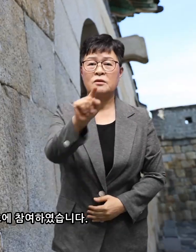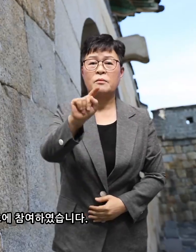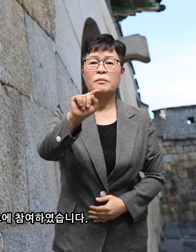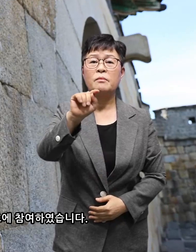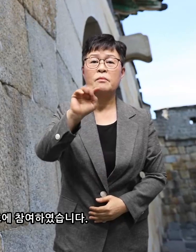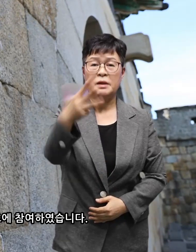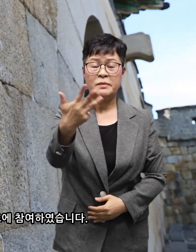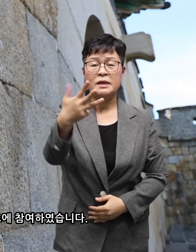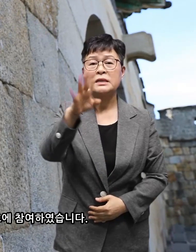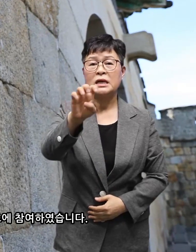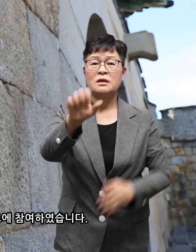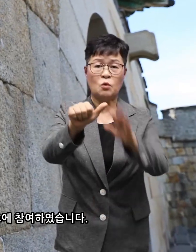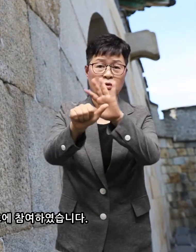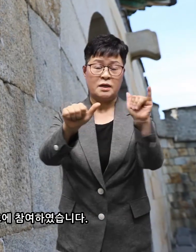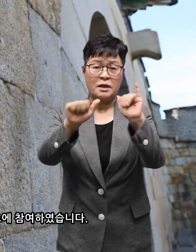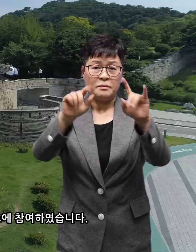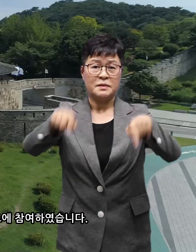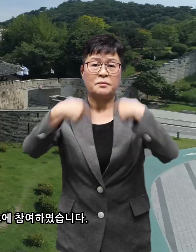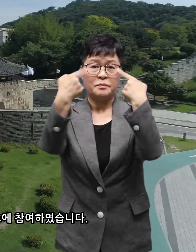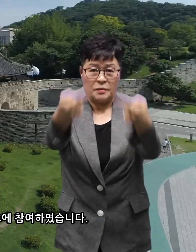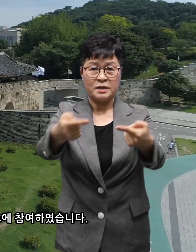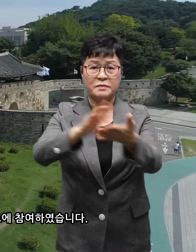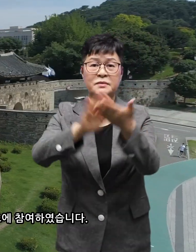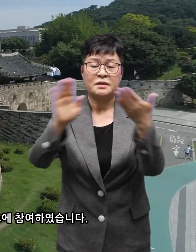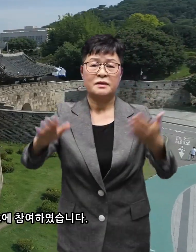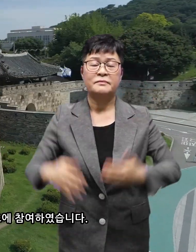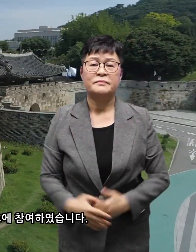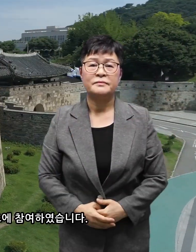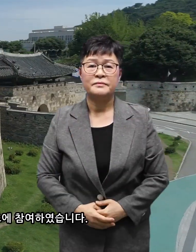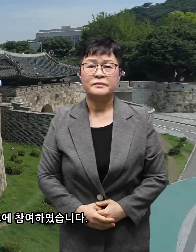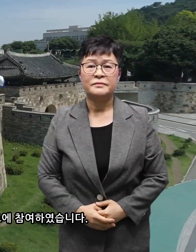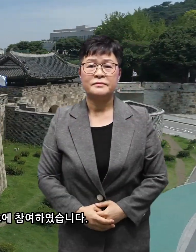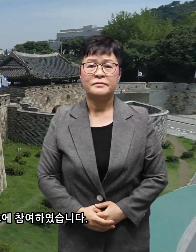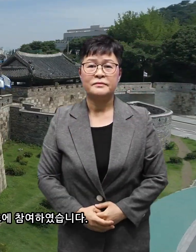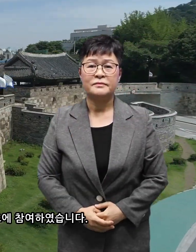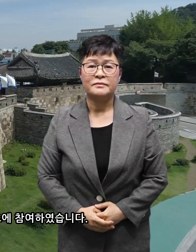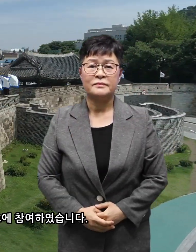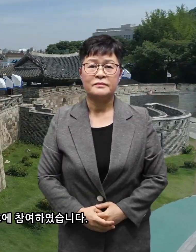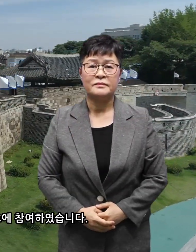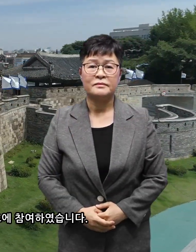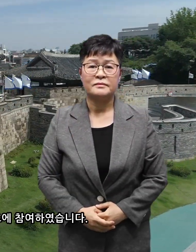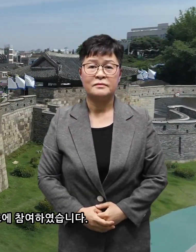1845명의 장인이 수원화성축조에 참여하였습니다.